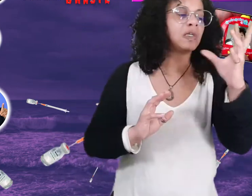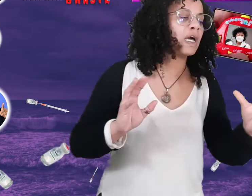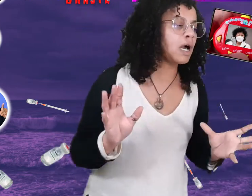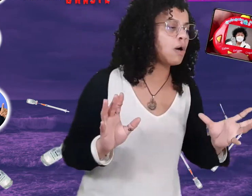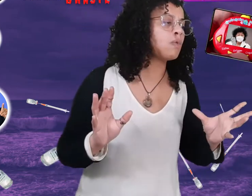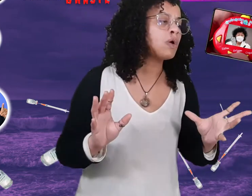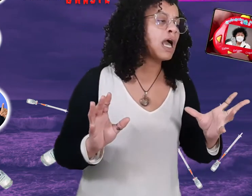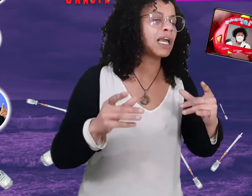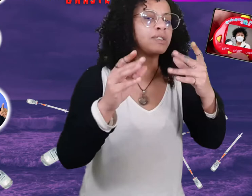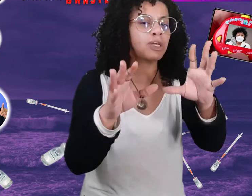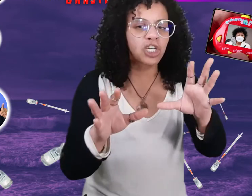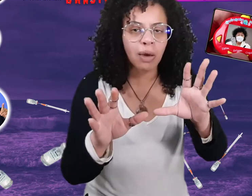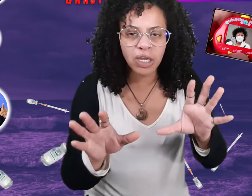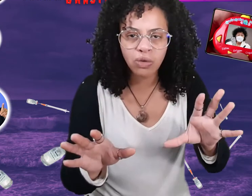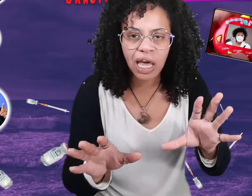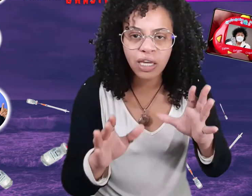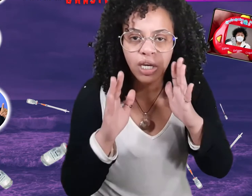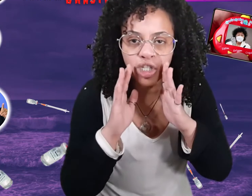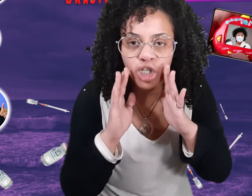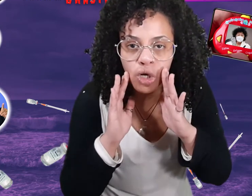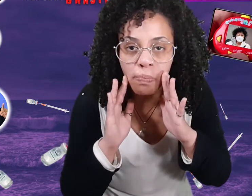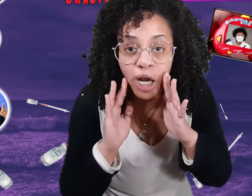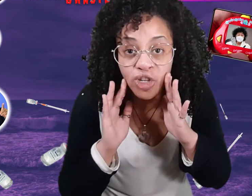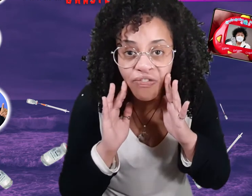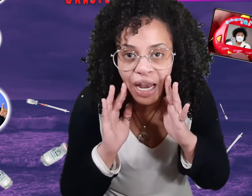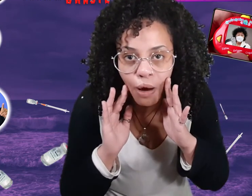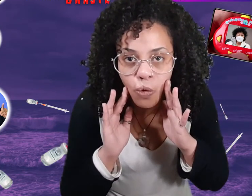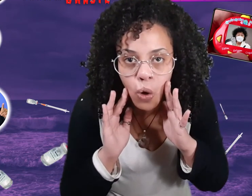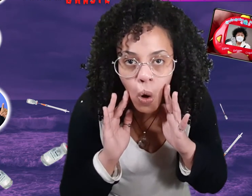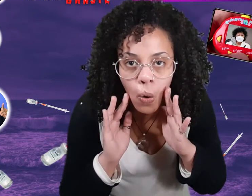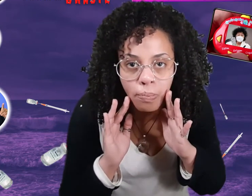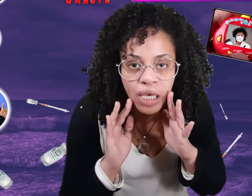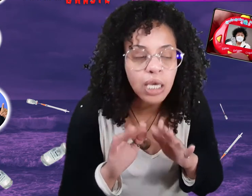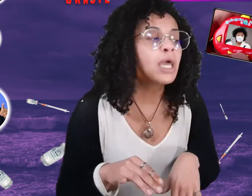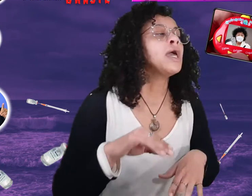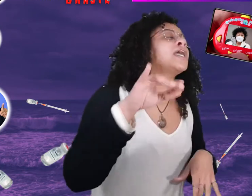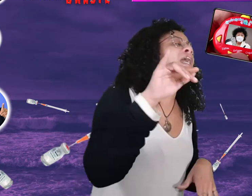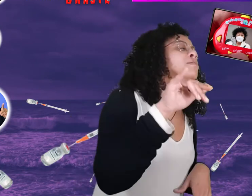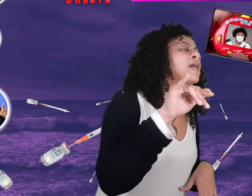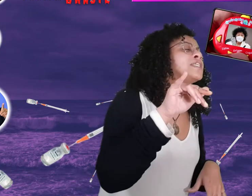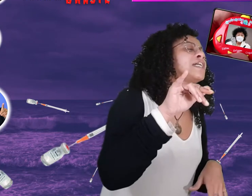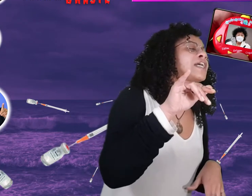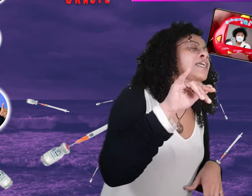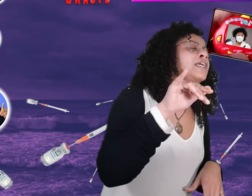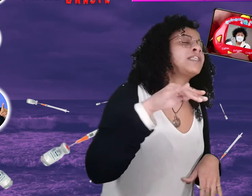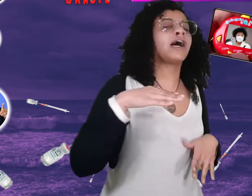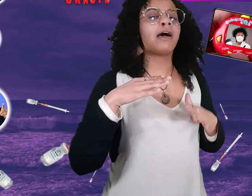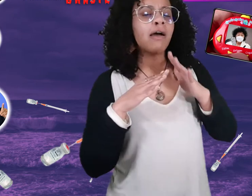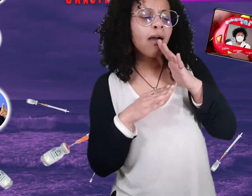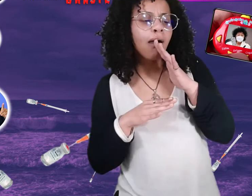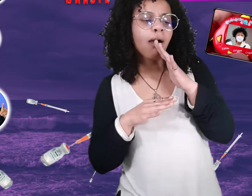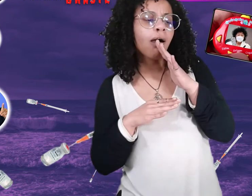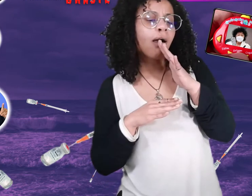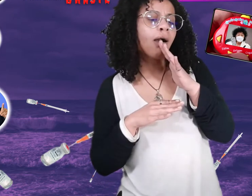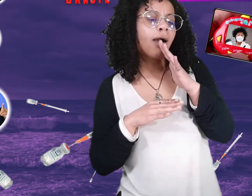se não. Aqueles medicamentos lá que a gente não pode falar o nome. Quem mais na quinta? E na quinta, Ricardo